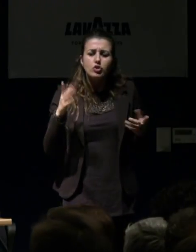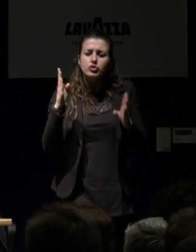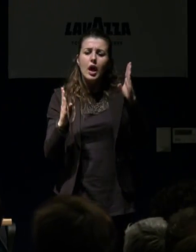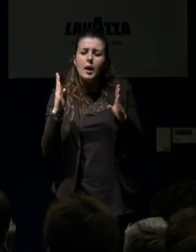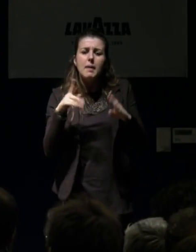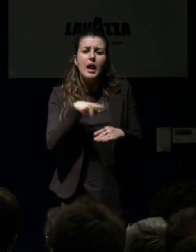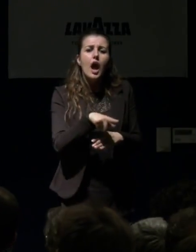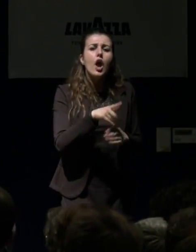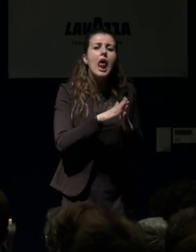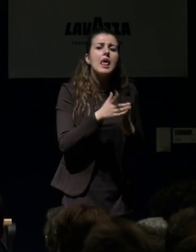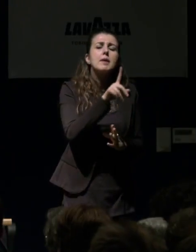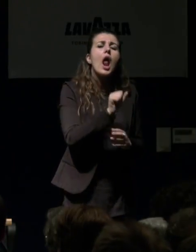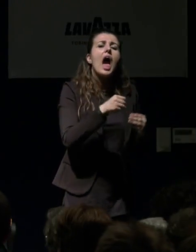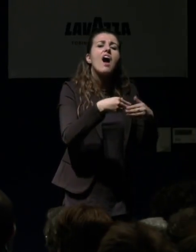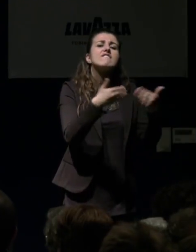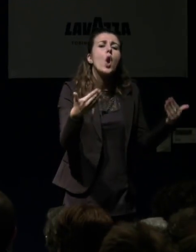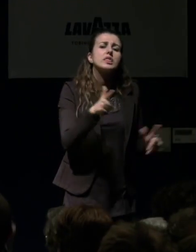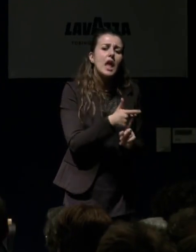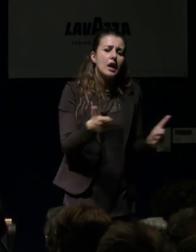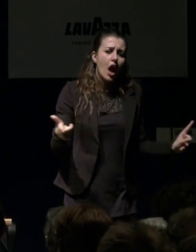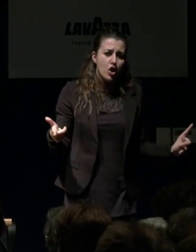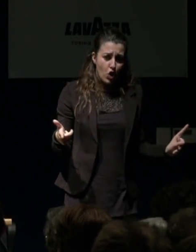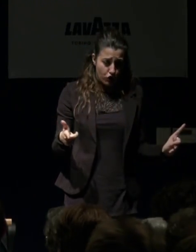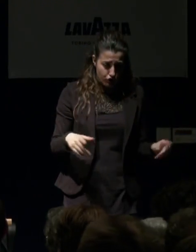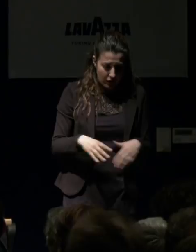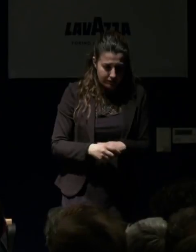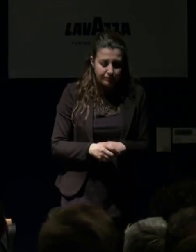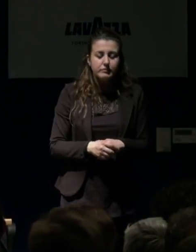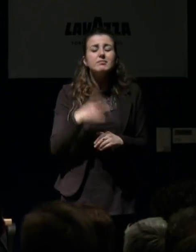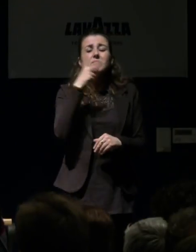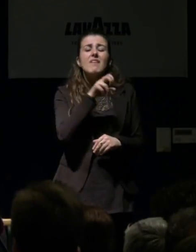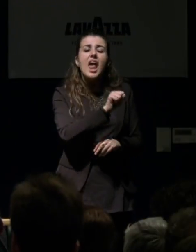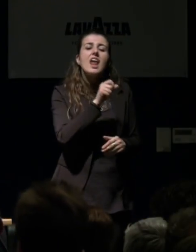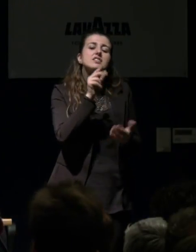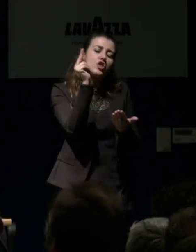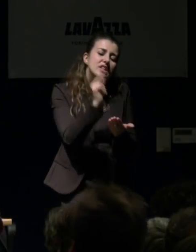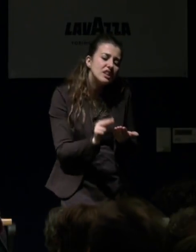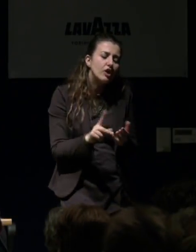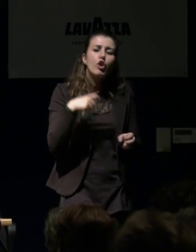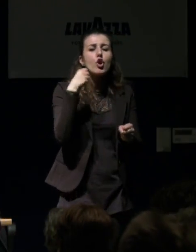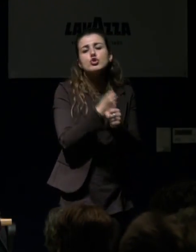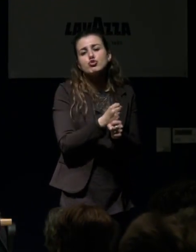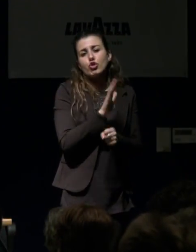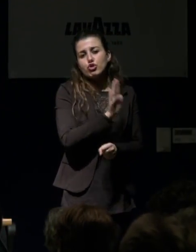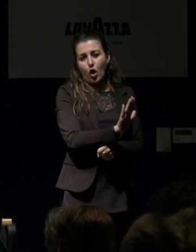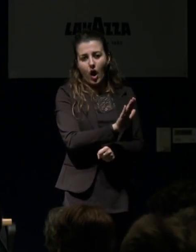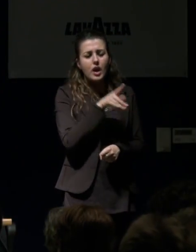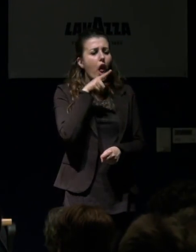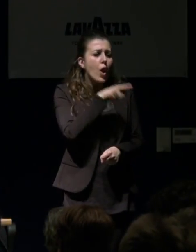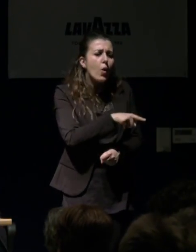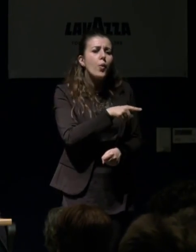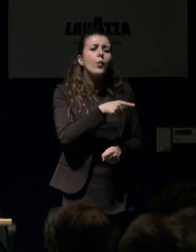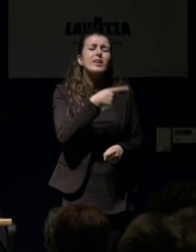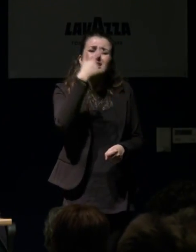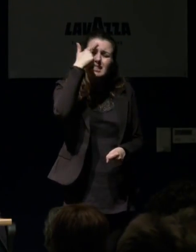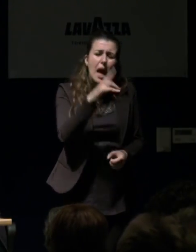della frontiera nel mondo ea me piace dire che alessandro uno scrittore di storia ecco appunto alessandro aveva questa cosa qua cioè il fatto che